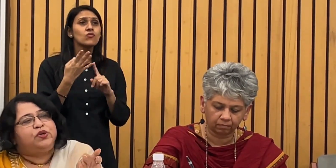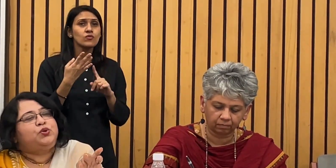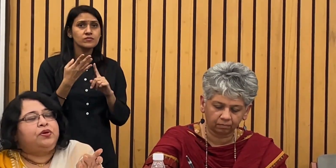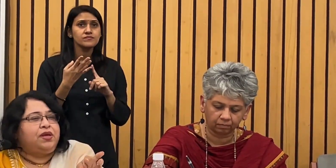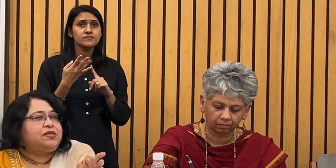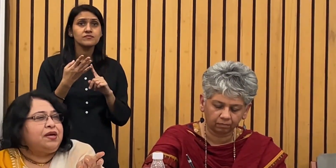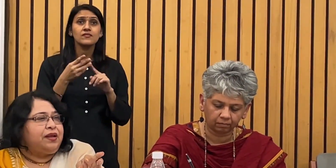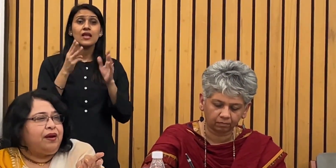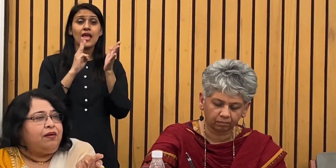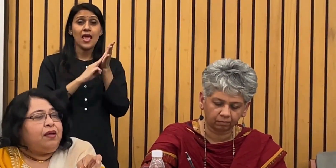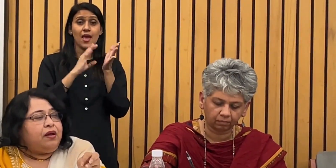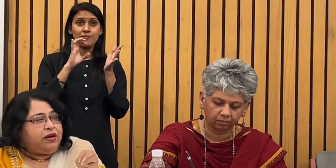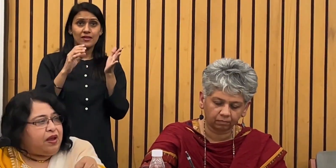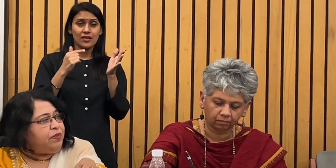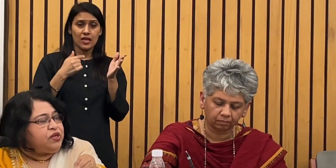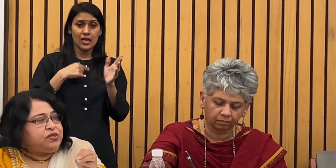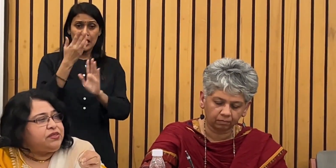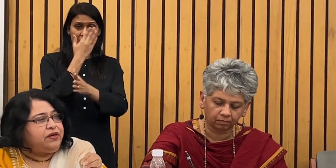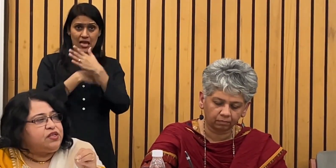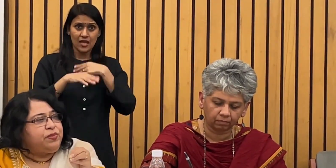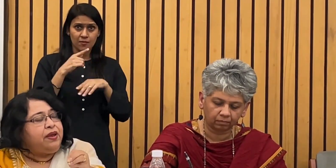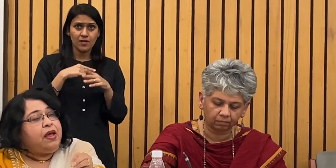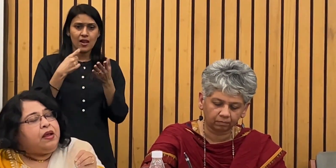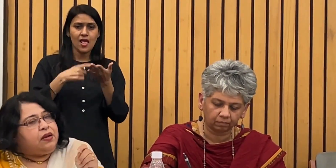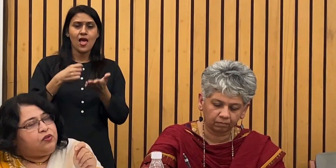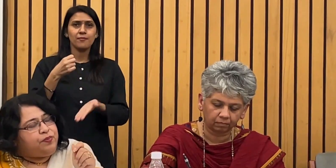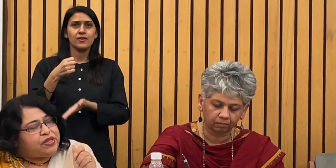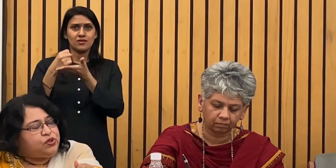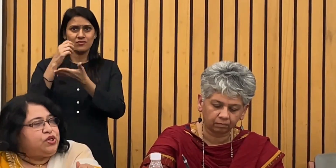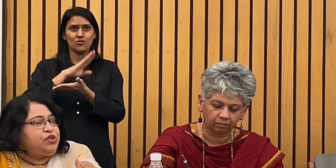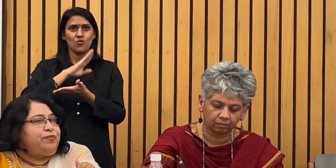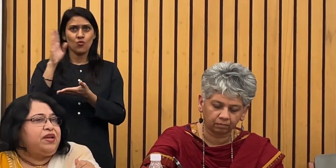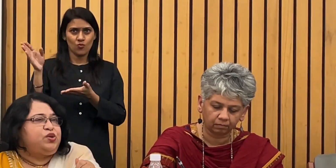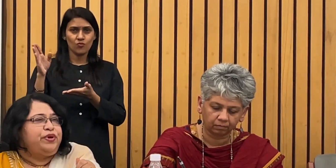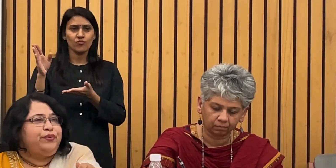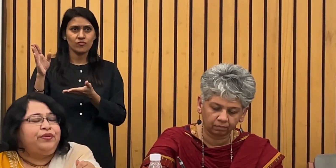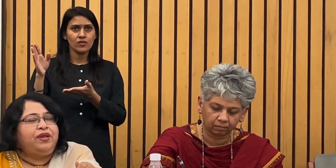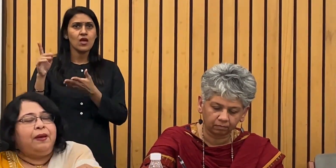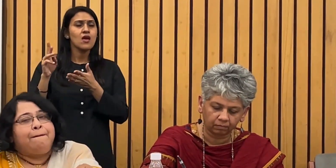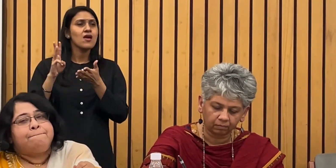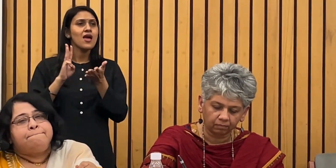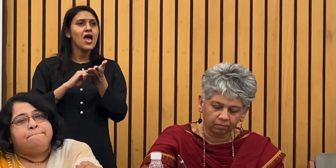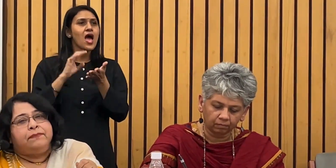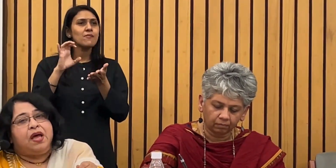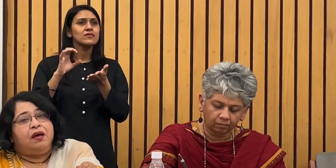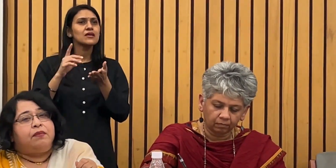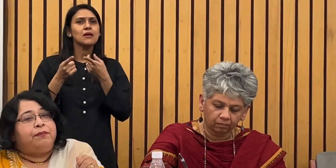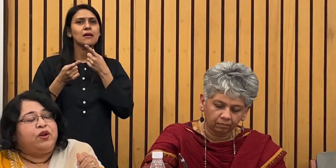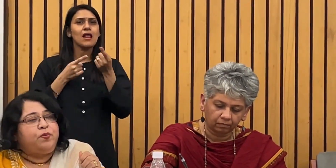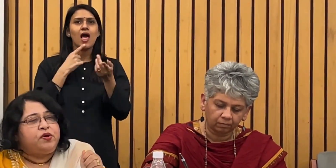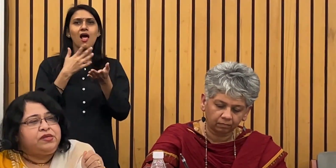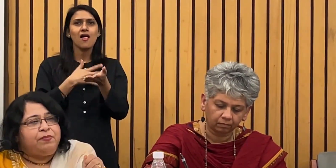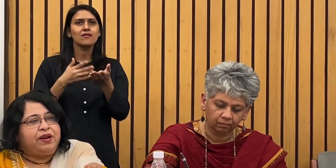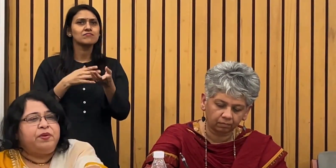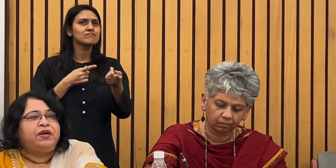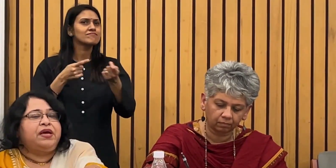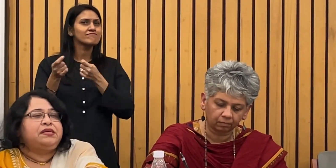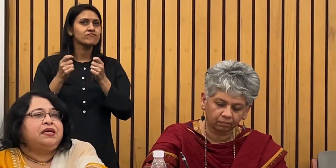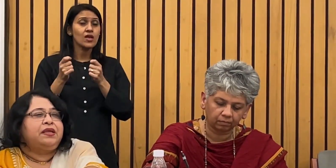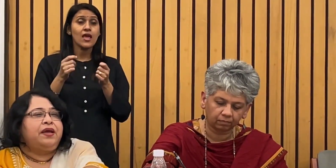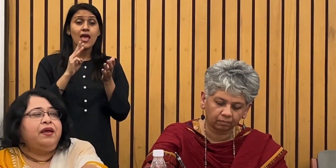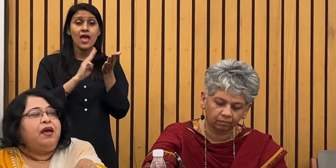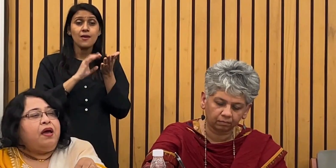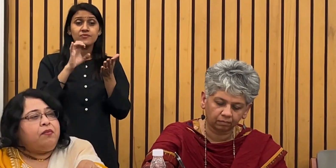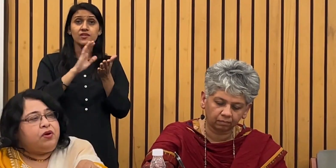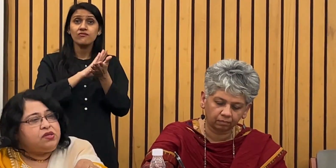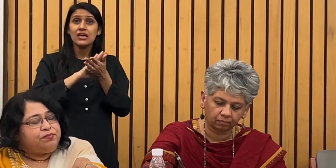माओ के ऊपर छोड़ दिया जाता है। रिहैबिलिटेशन सेंटर्स में ना तो मेंस्ट्रुएशन मैनेजमेंट होती है, ना मेनोपॉज के बारे में बताया